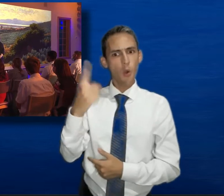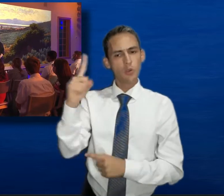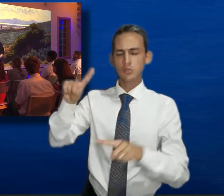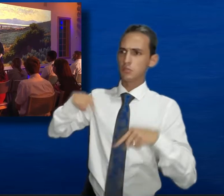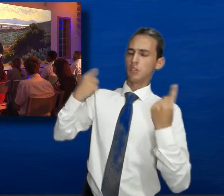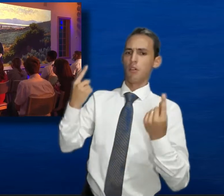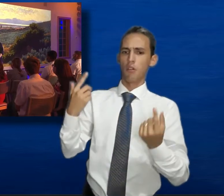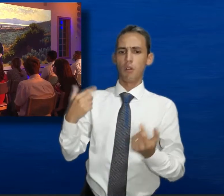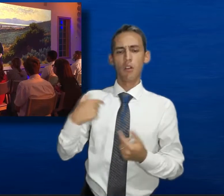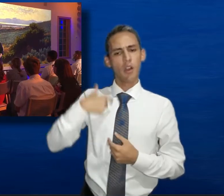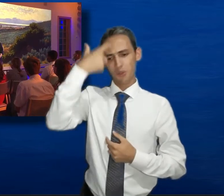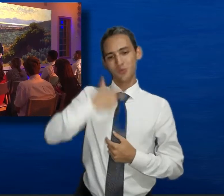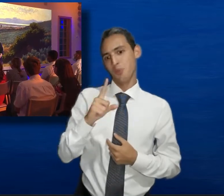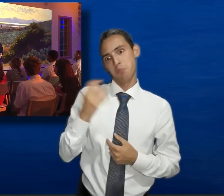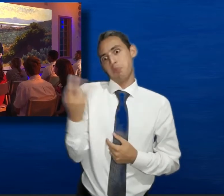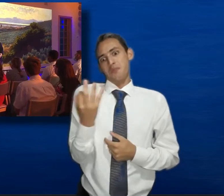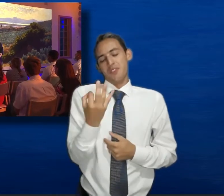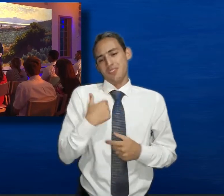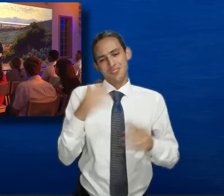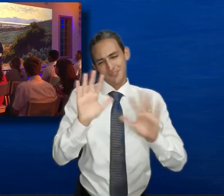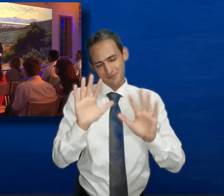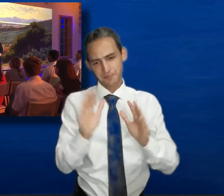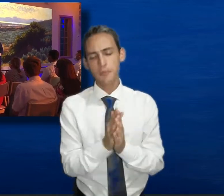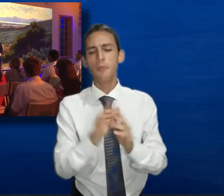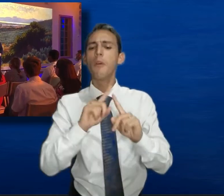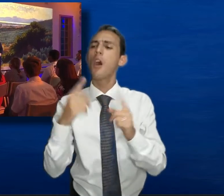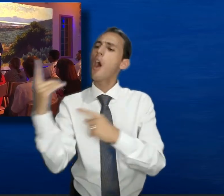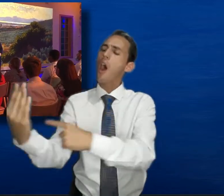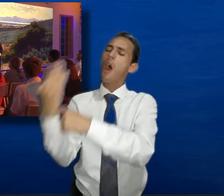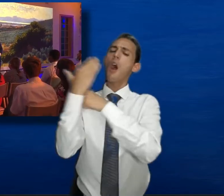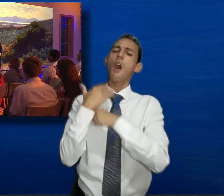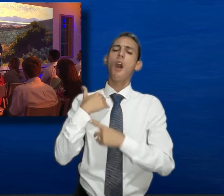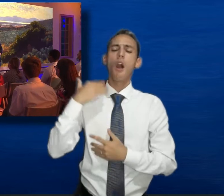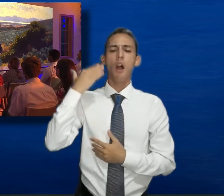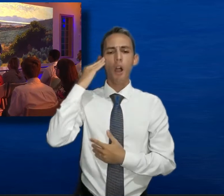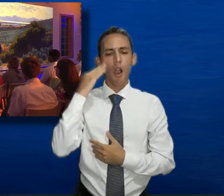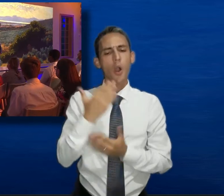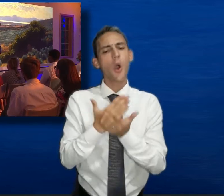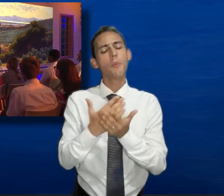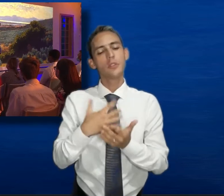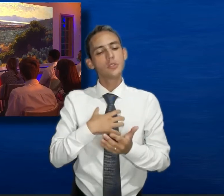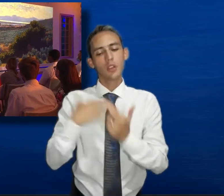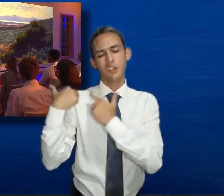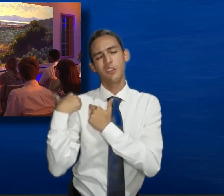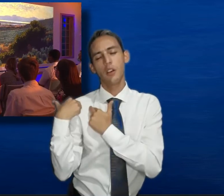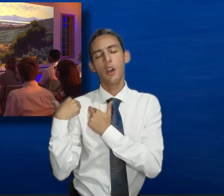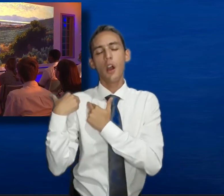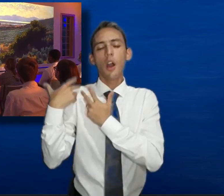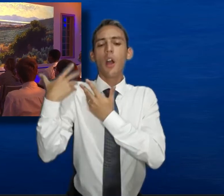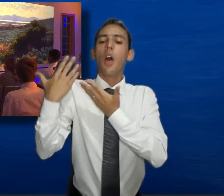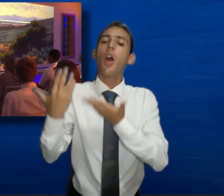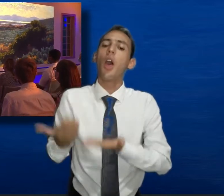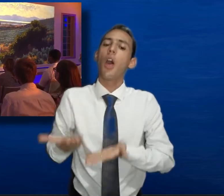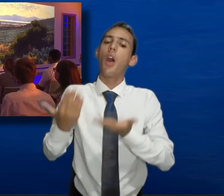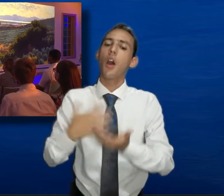esse conselho me foi difícil de integrar e até hoje eu não sou perfeito, mas realmente